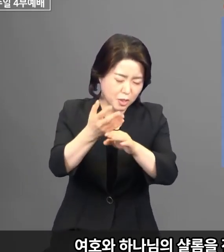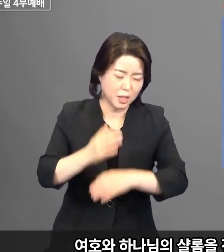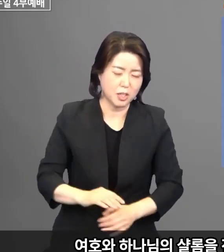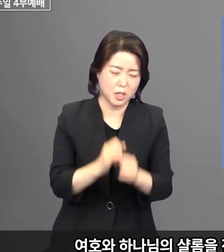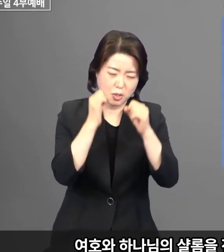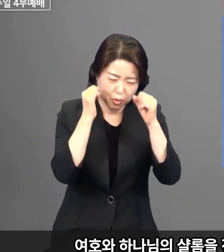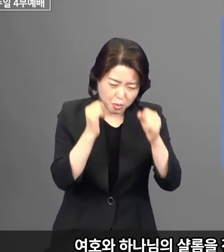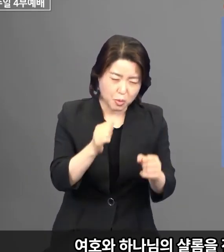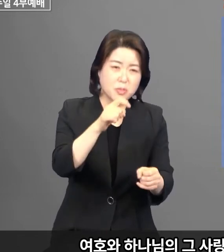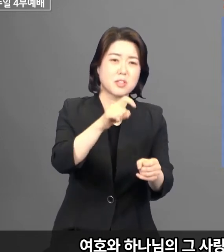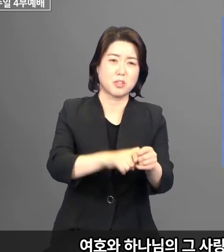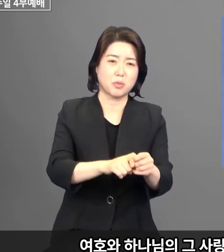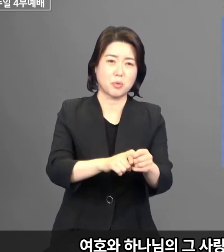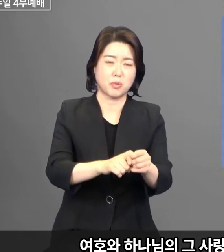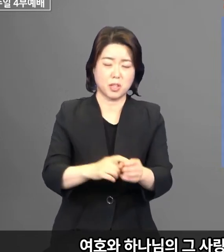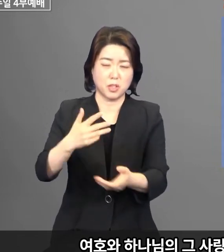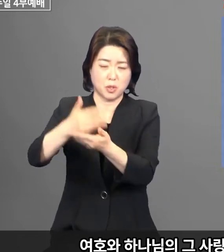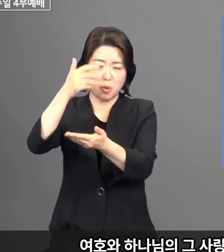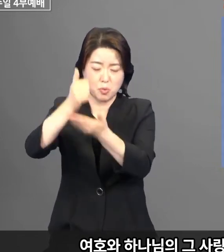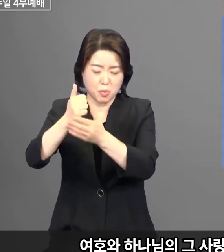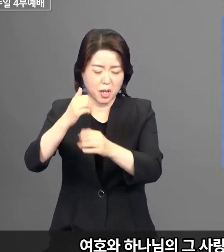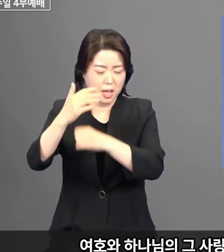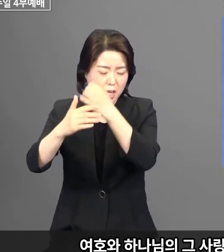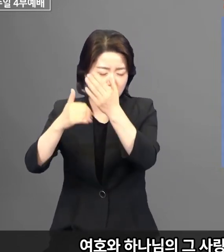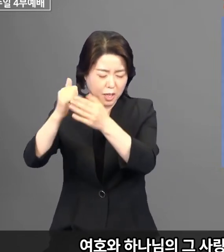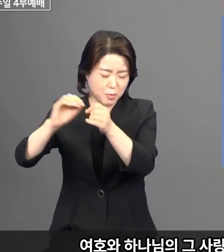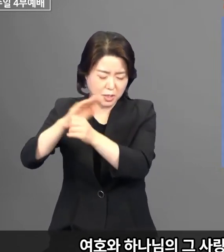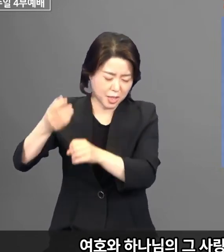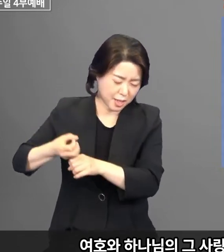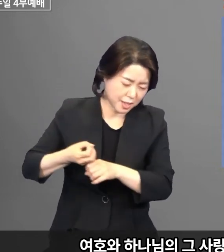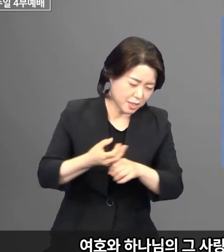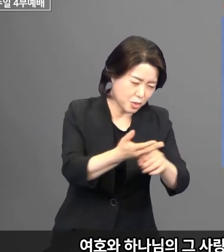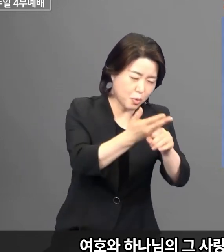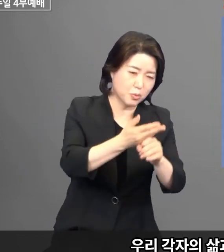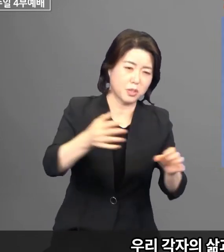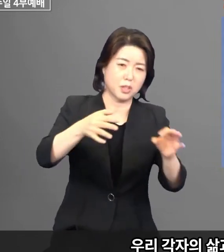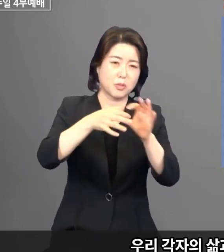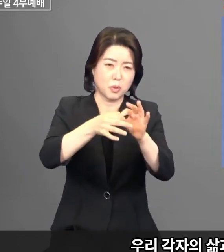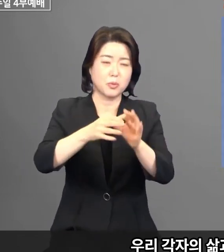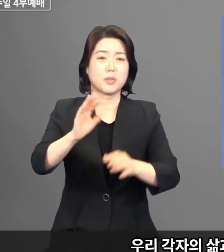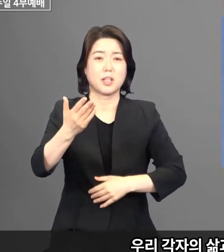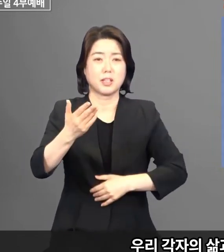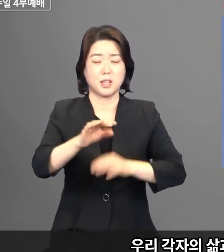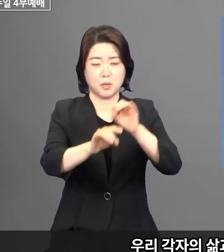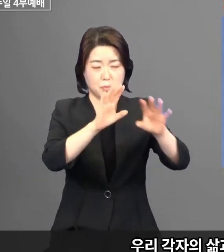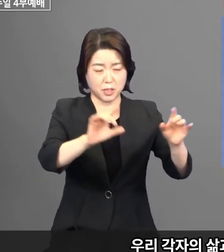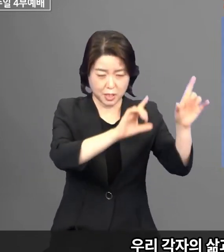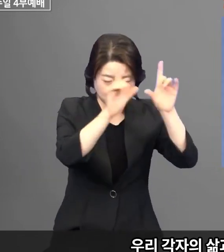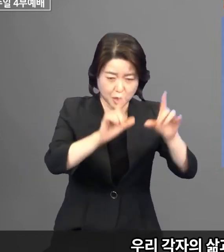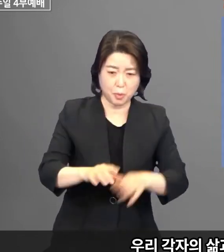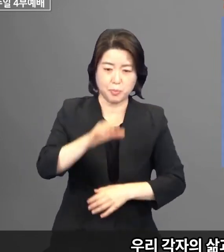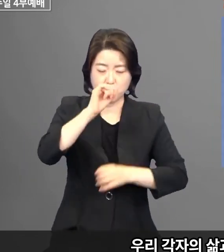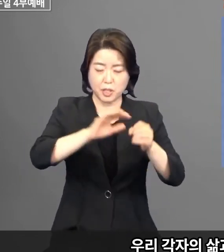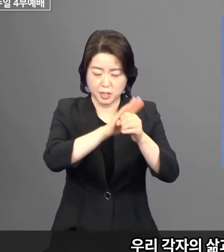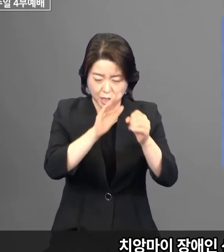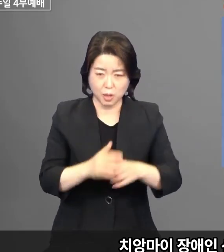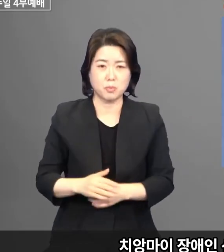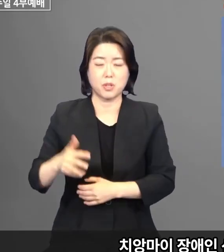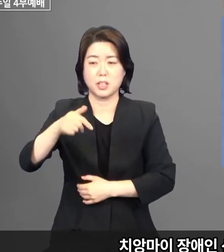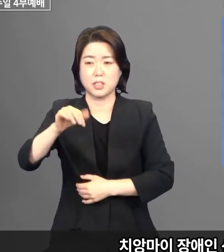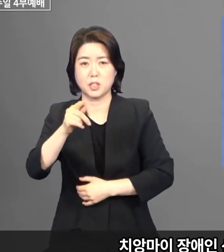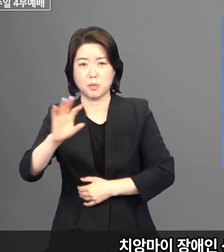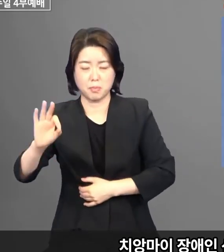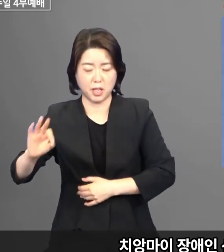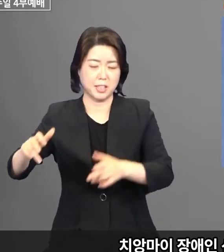존재적인 여호와 하나님의 그 사랑을 전하는 도구가 되도록 우리 각자의 삶과 선한 사랑부와